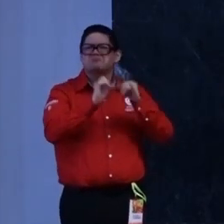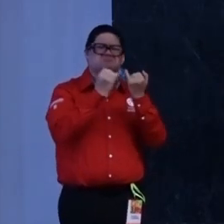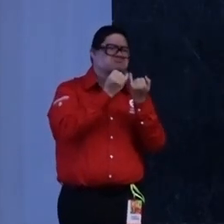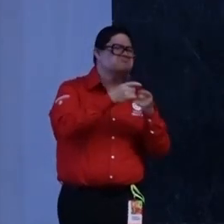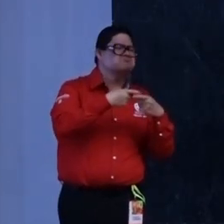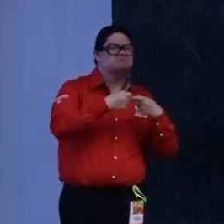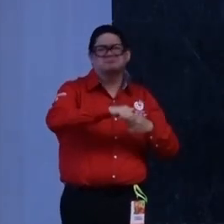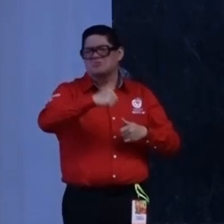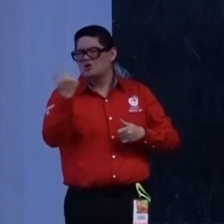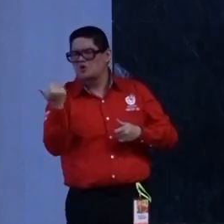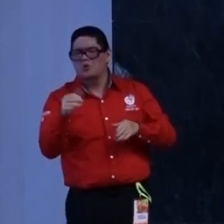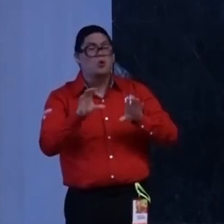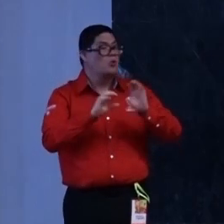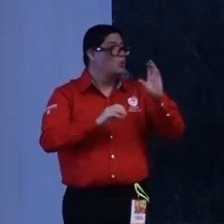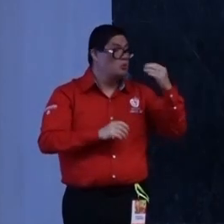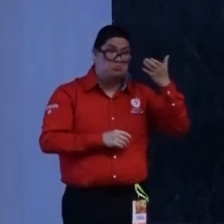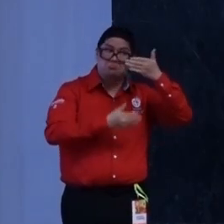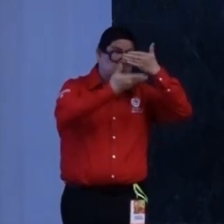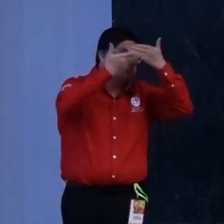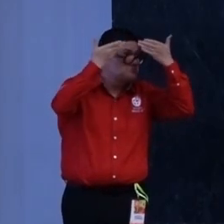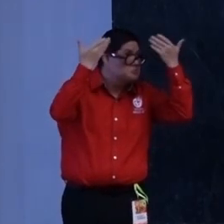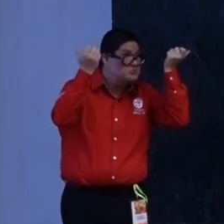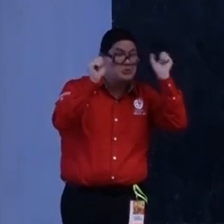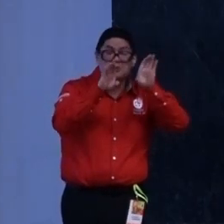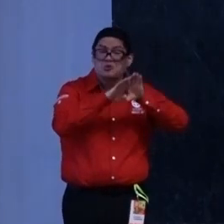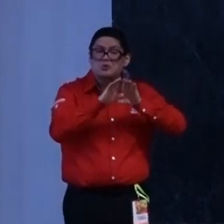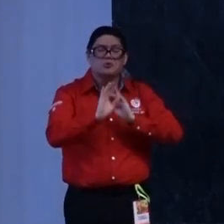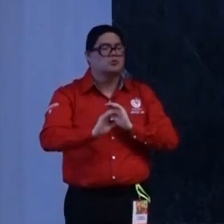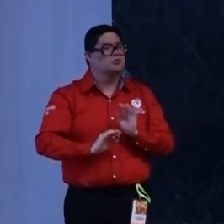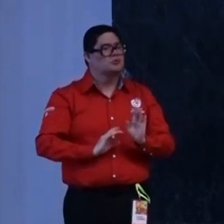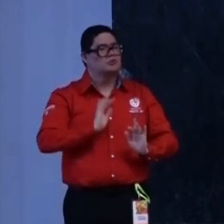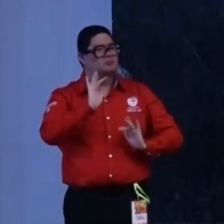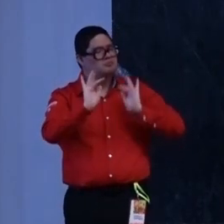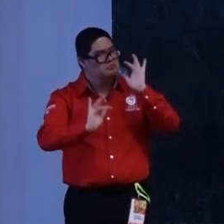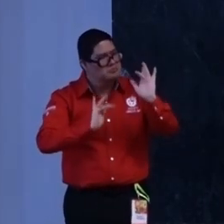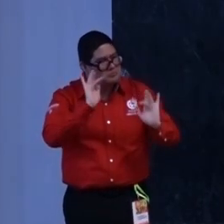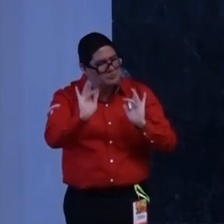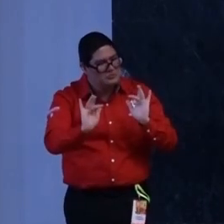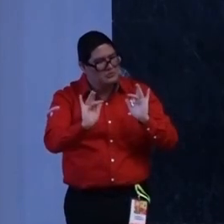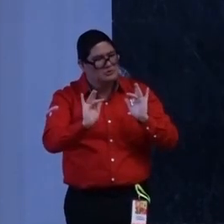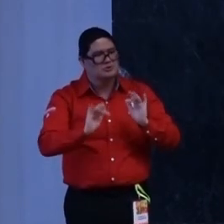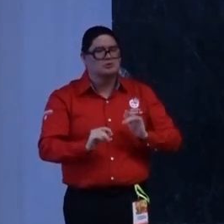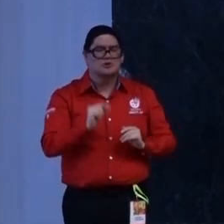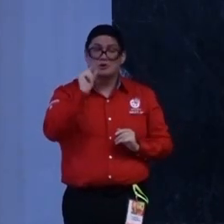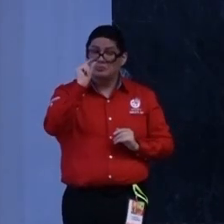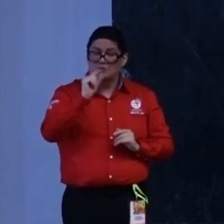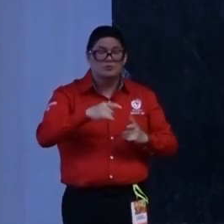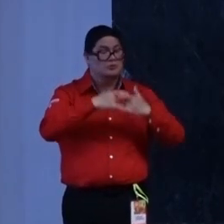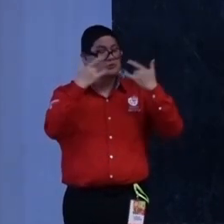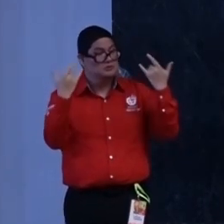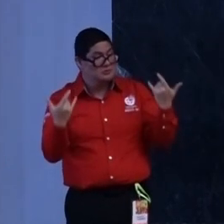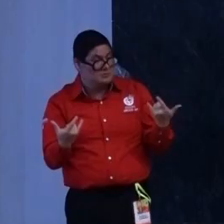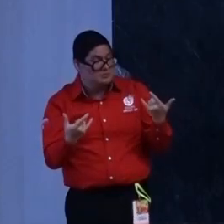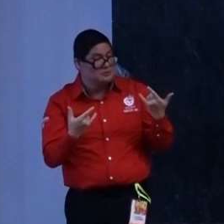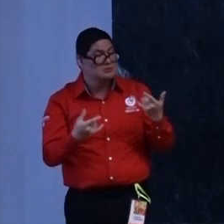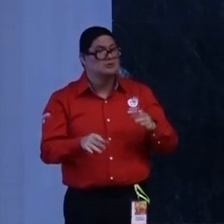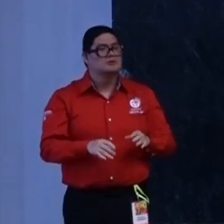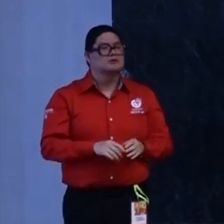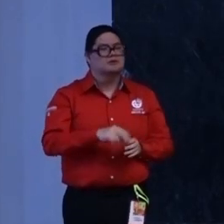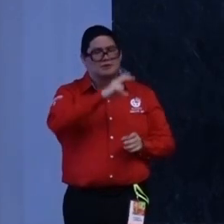otro, o no saben cómo abordarlo. Hay muy pocas escuelas en México que no